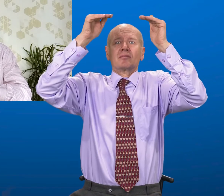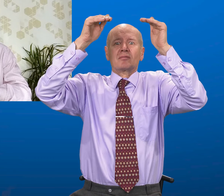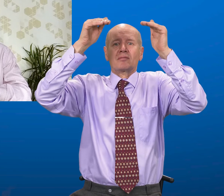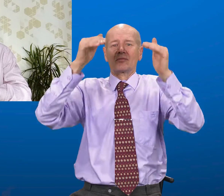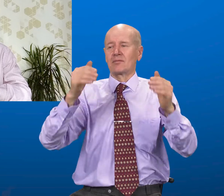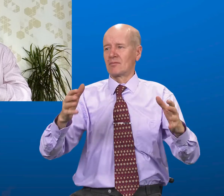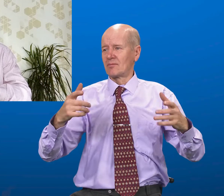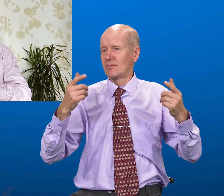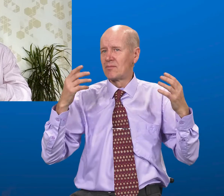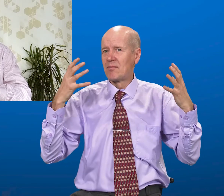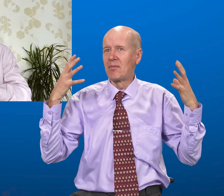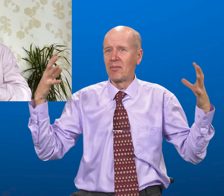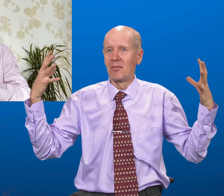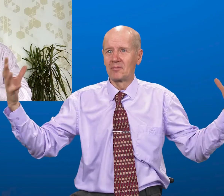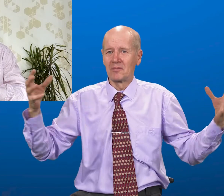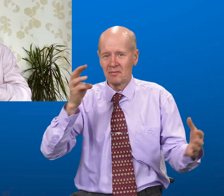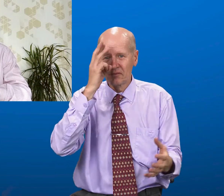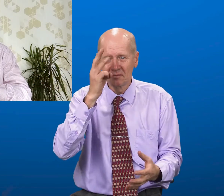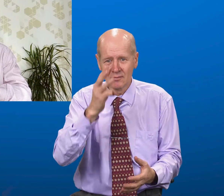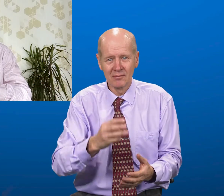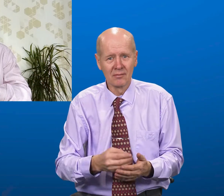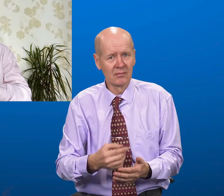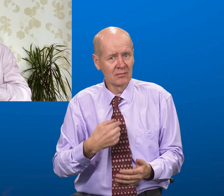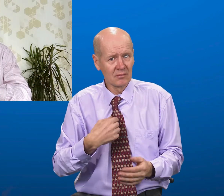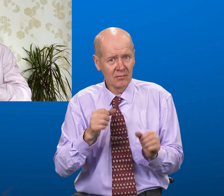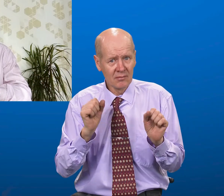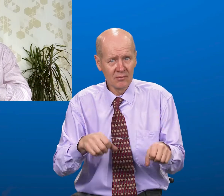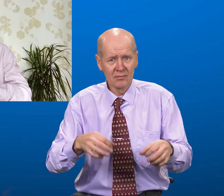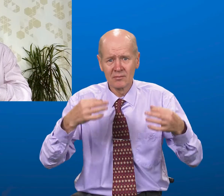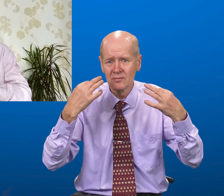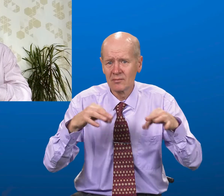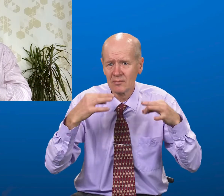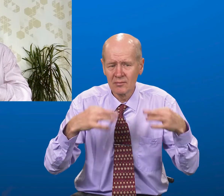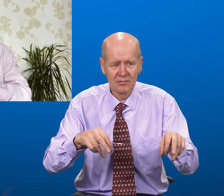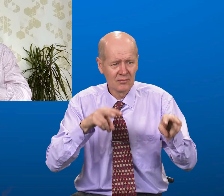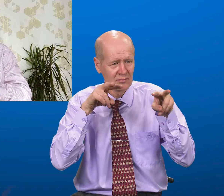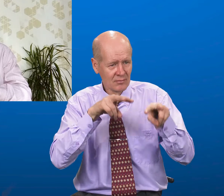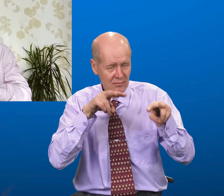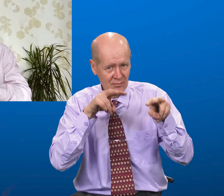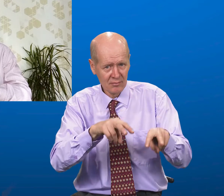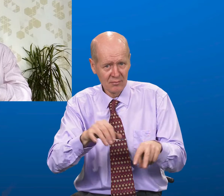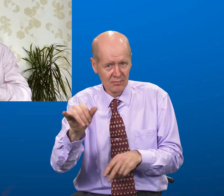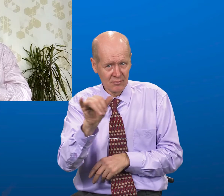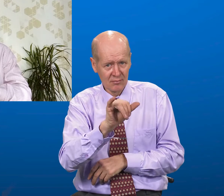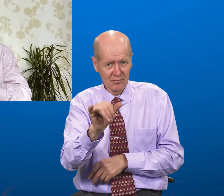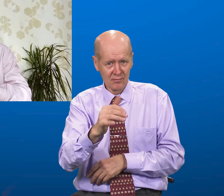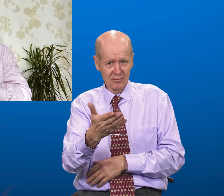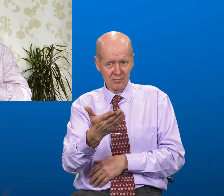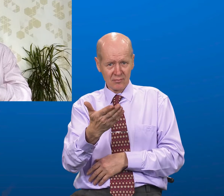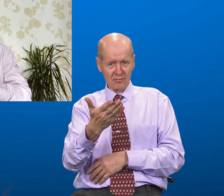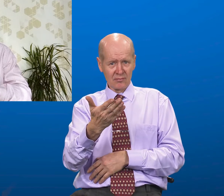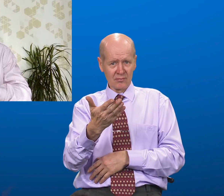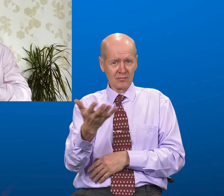в итоге я начал получать хорошую зарплату. Я мог свободно